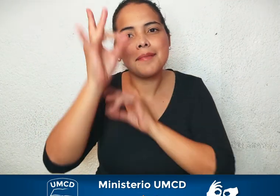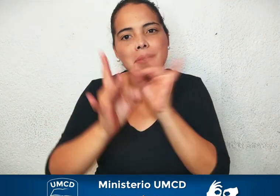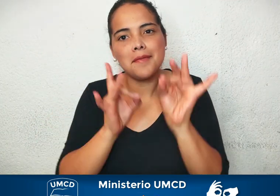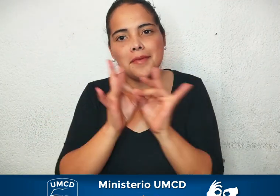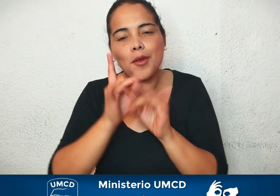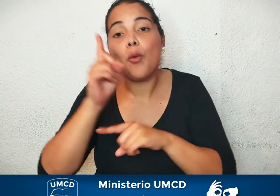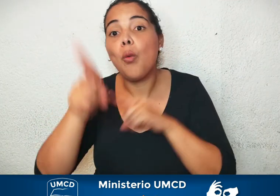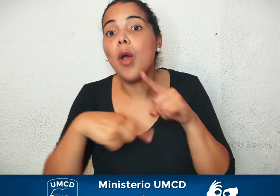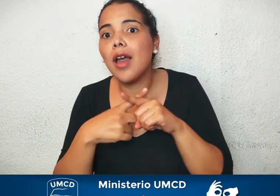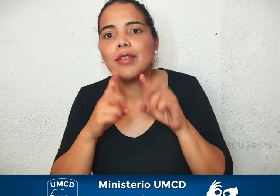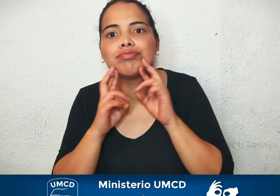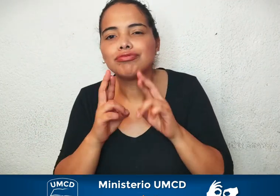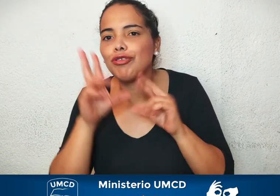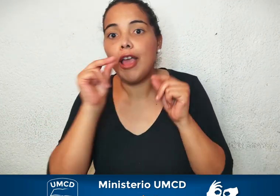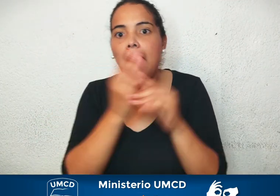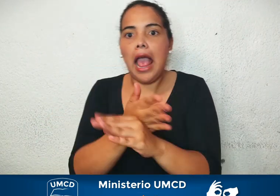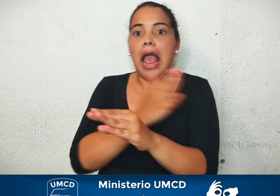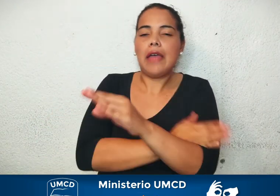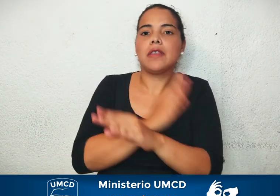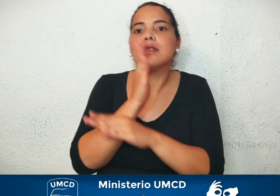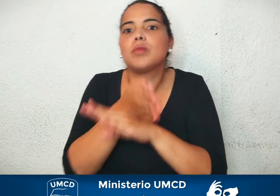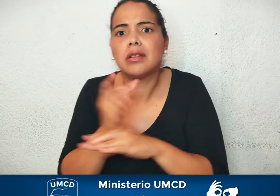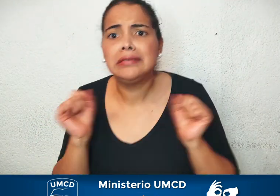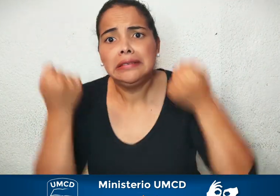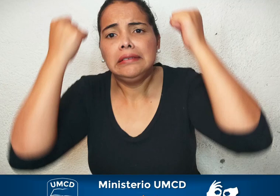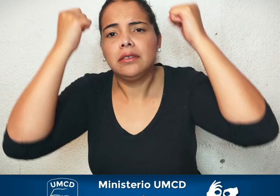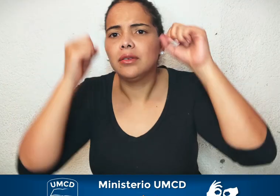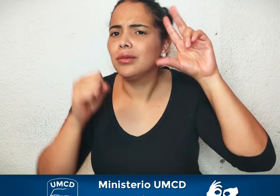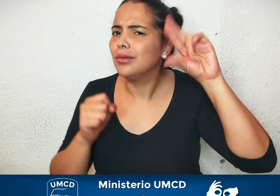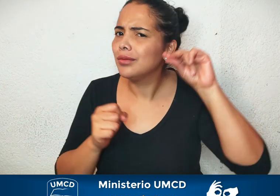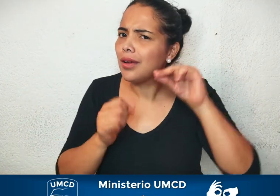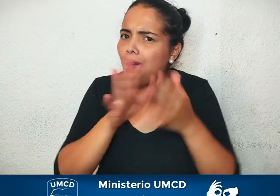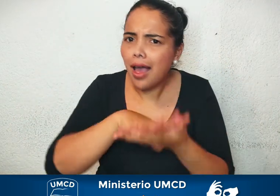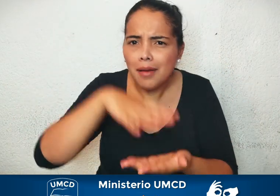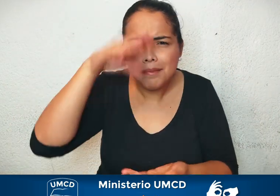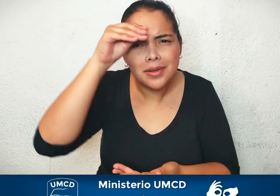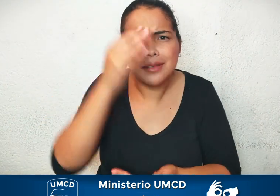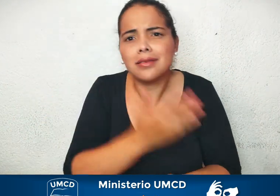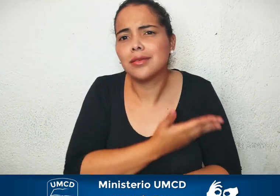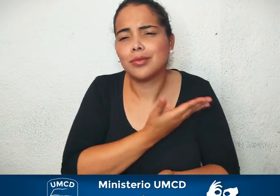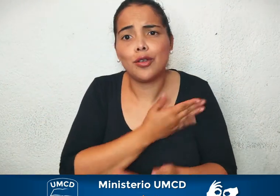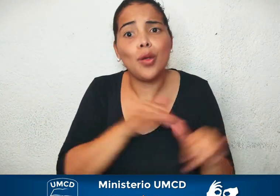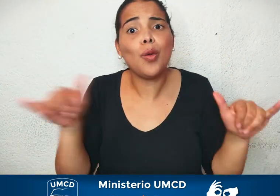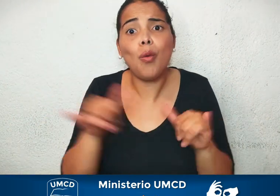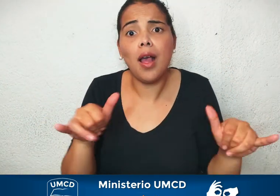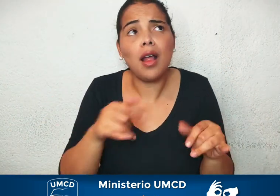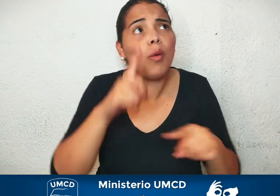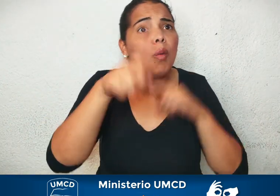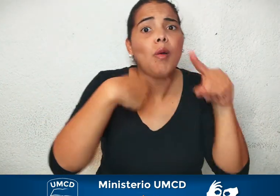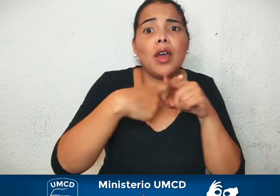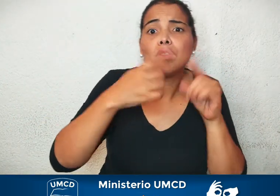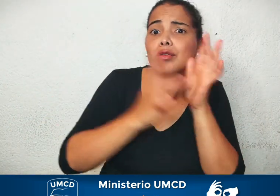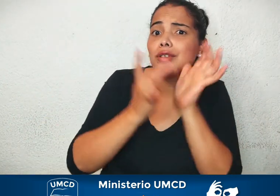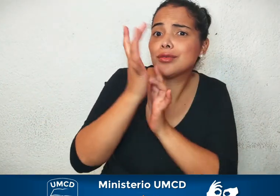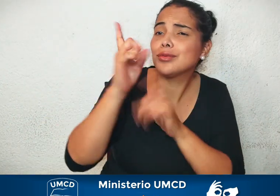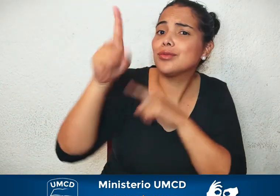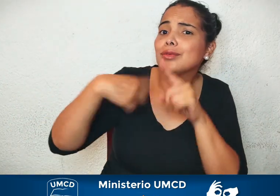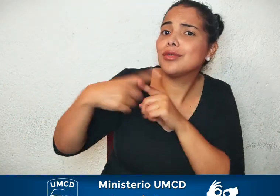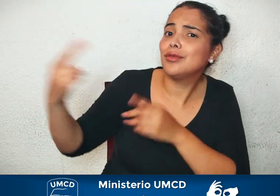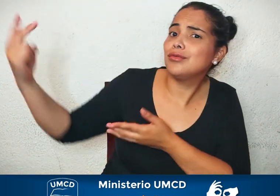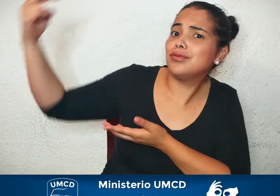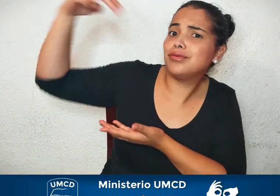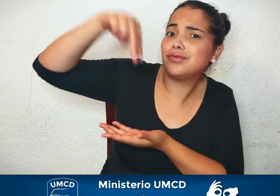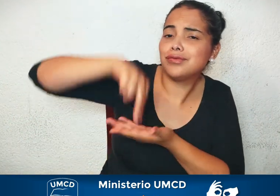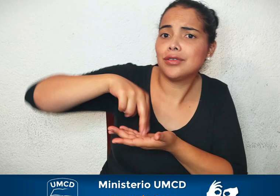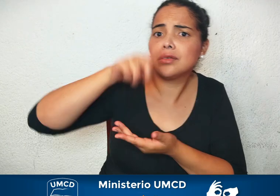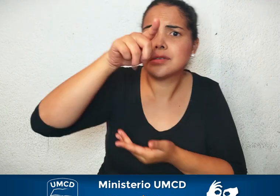ser perfecto. No es antes, no es después. Aún en la venida del Señor Jesucristo, en Gálatas